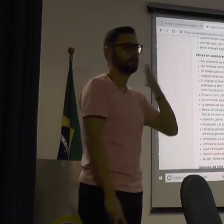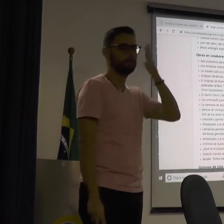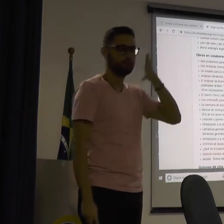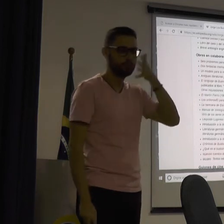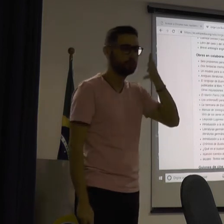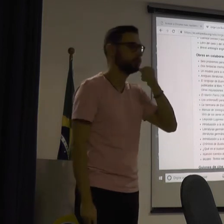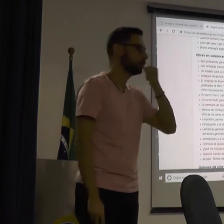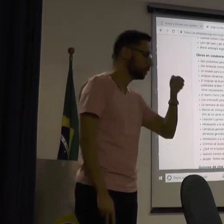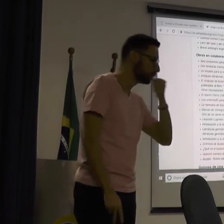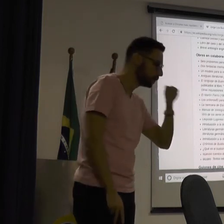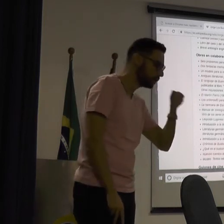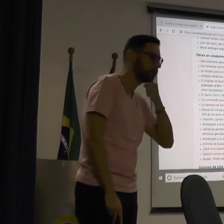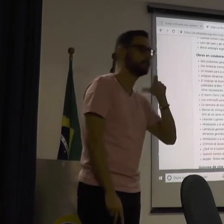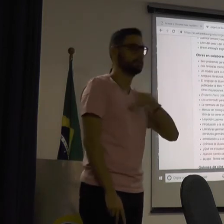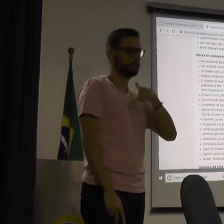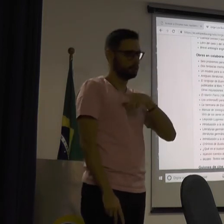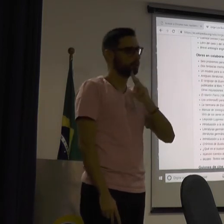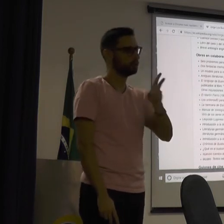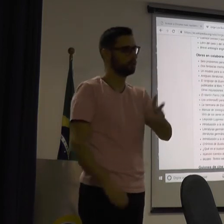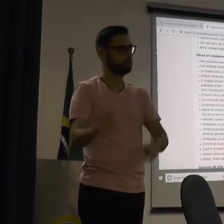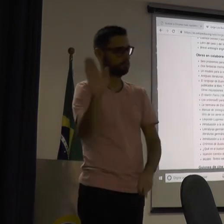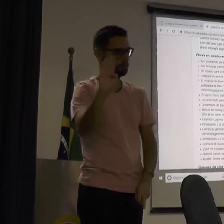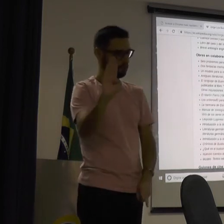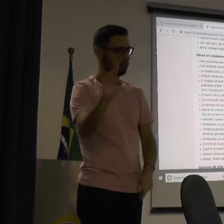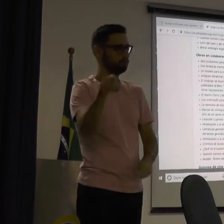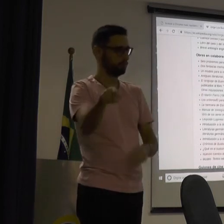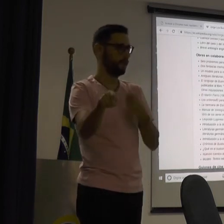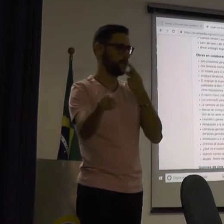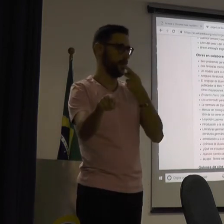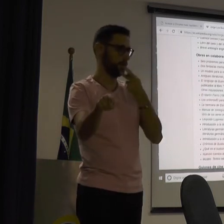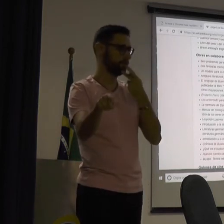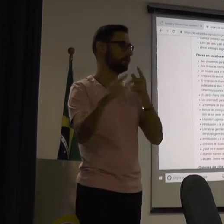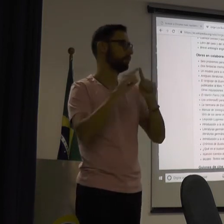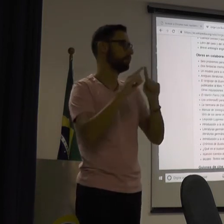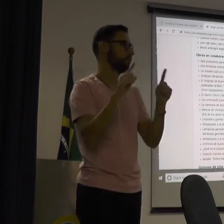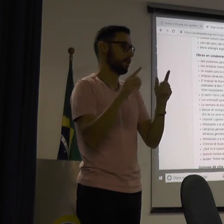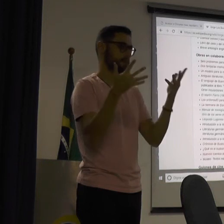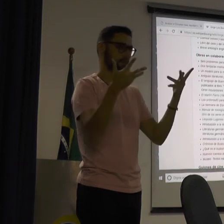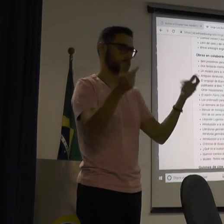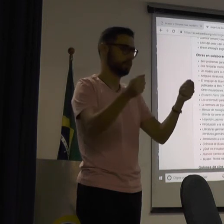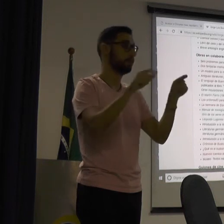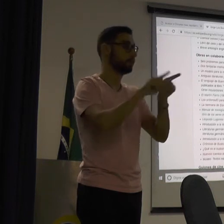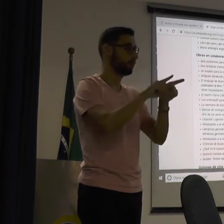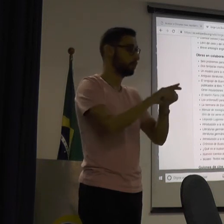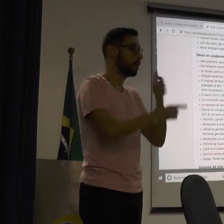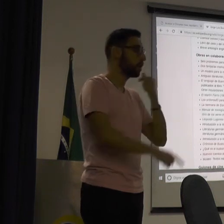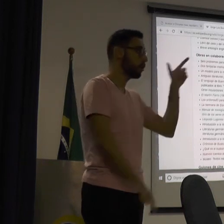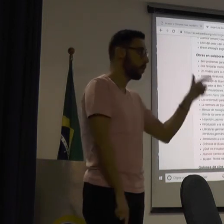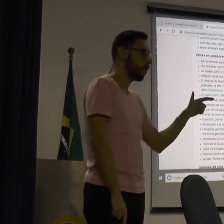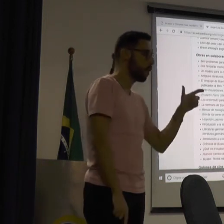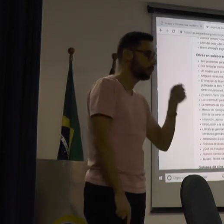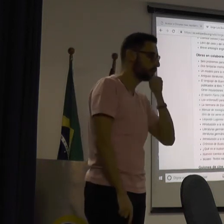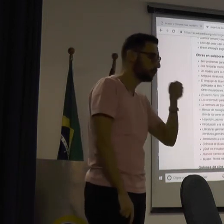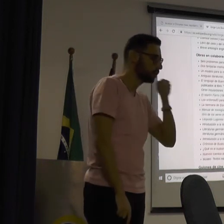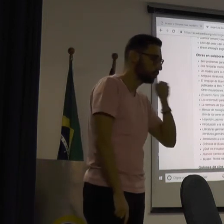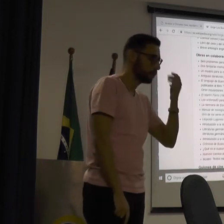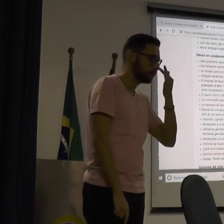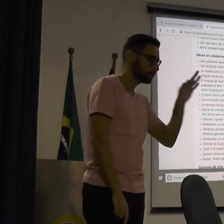é fantástico. E aí você vê, e é até bem engraçado, porque e os entrevistadores